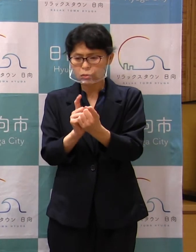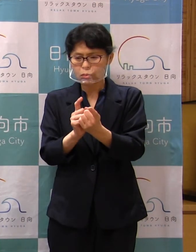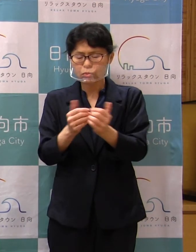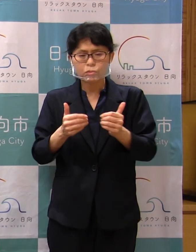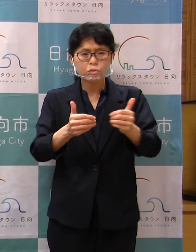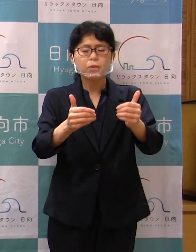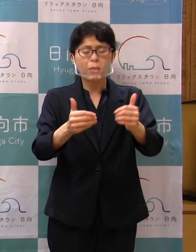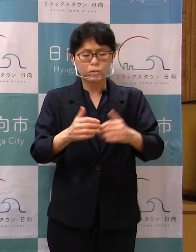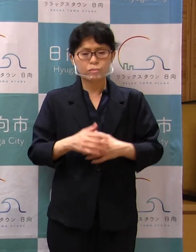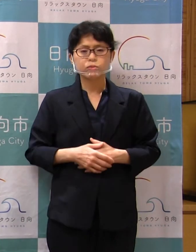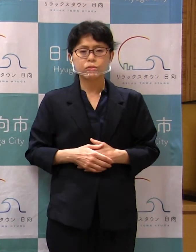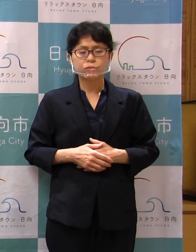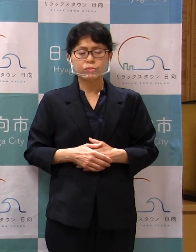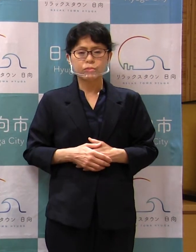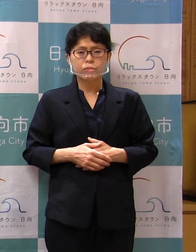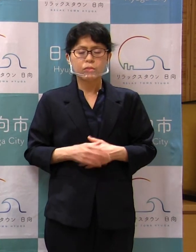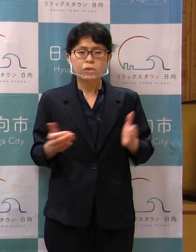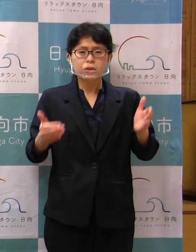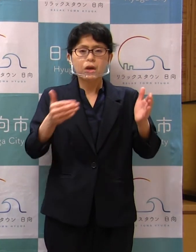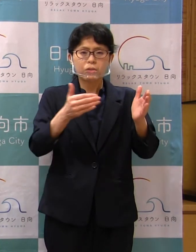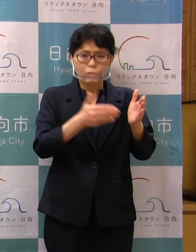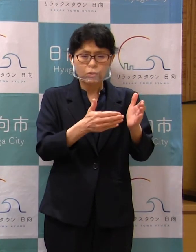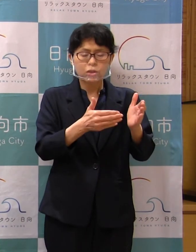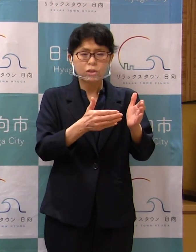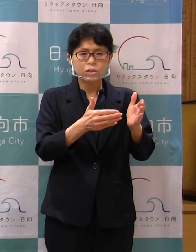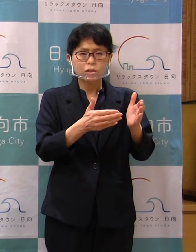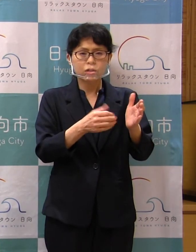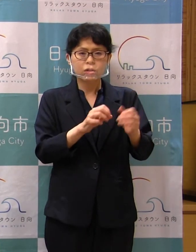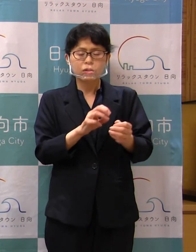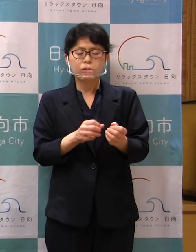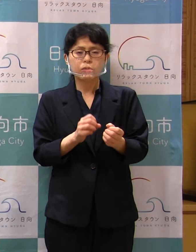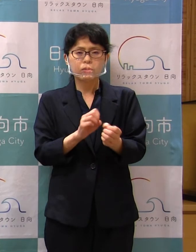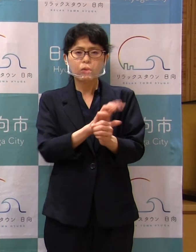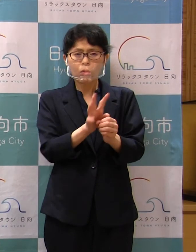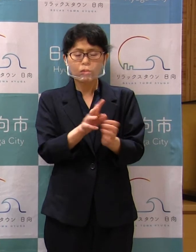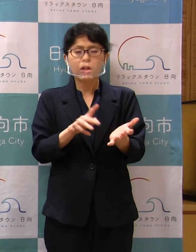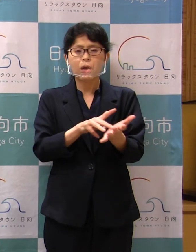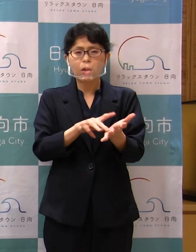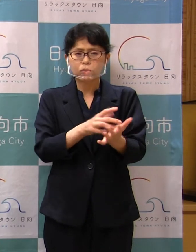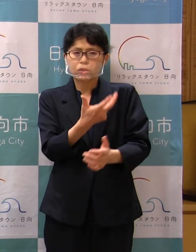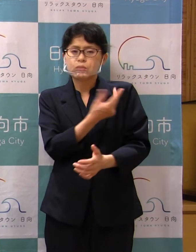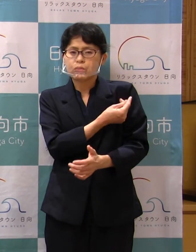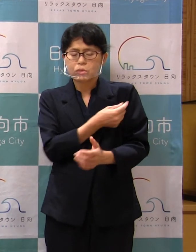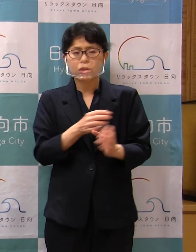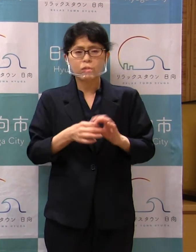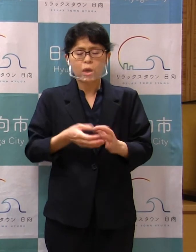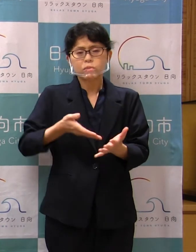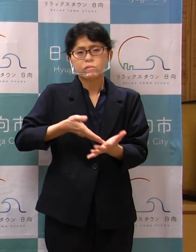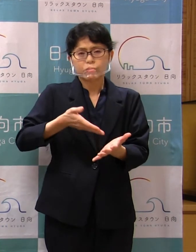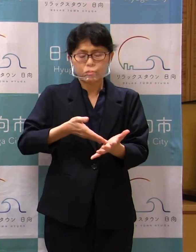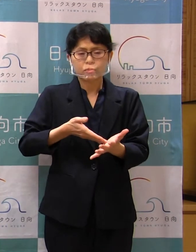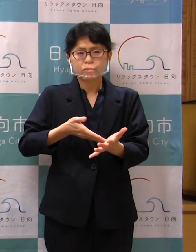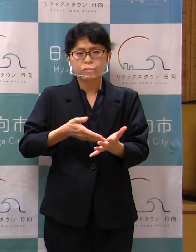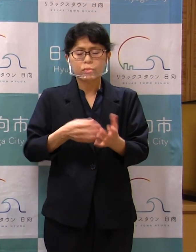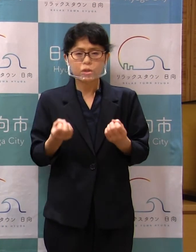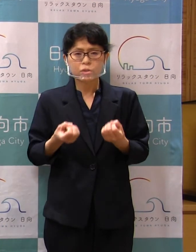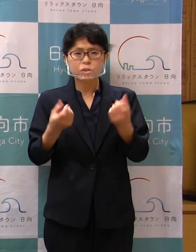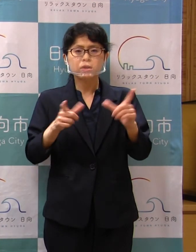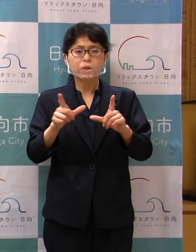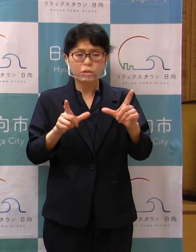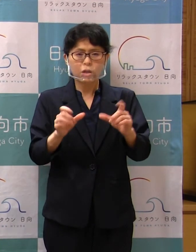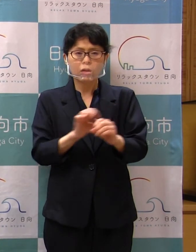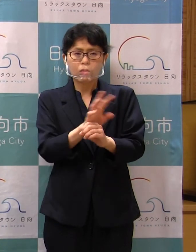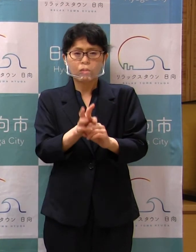まいります。最後にワクチン接種に関するお願いです。新型コロナワクチン